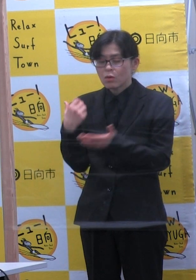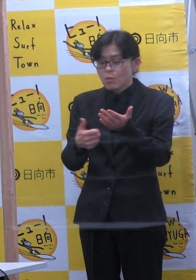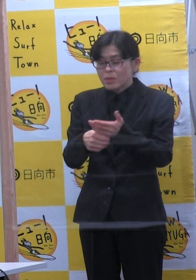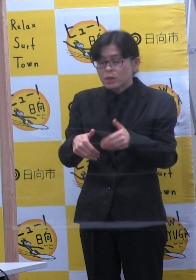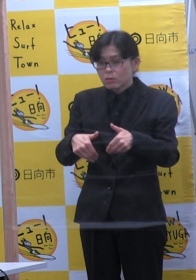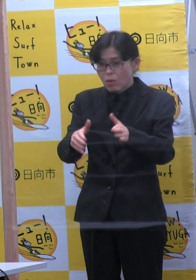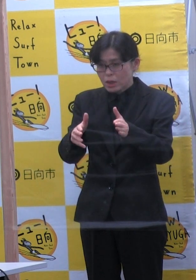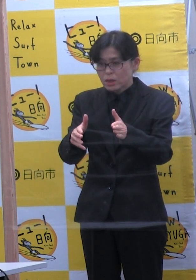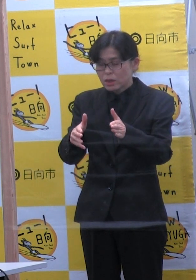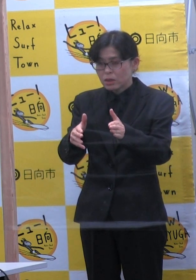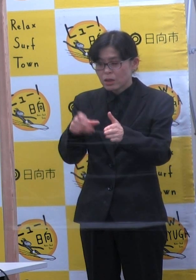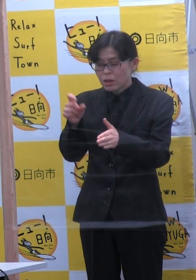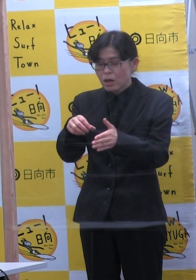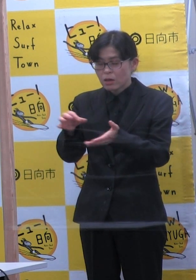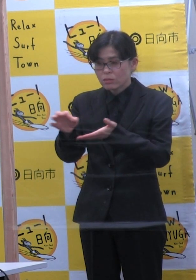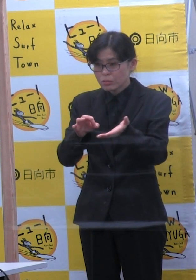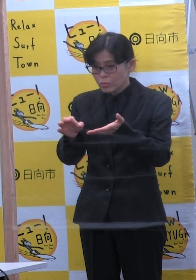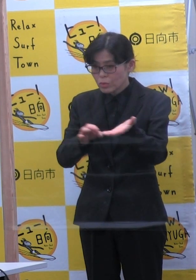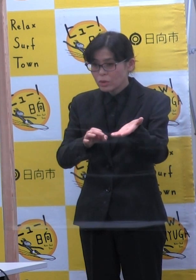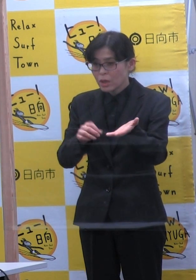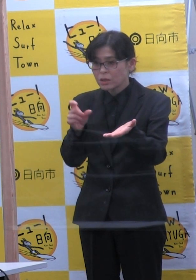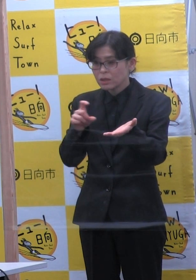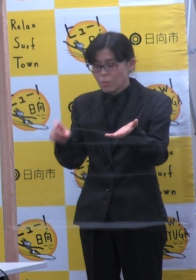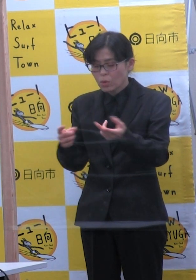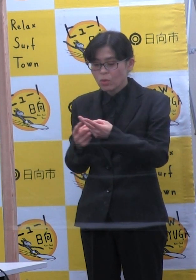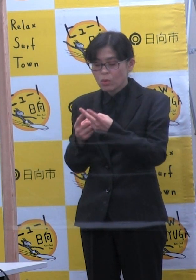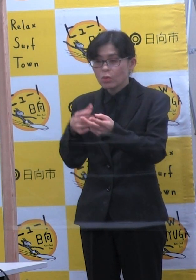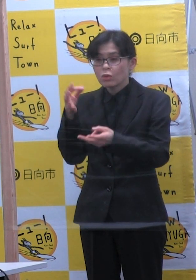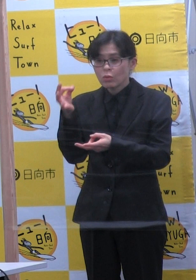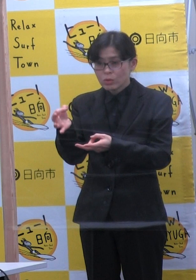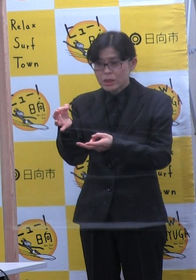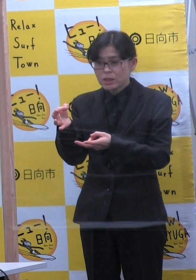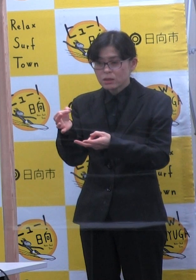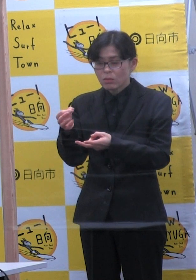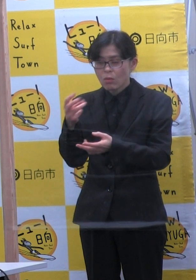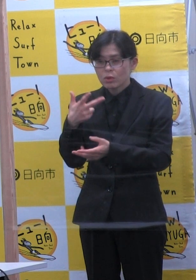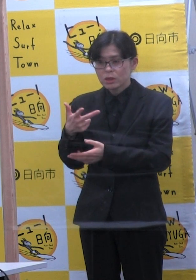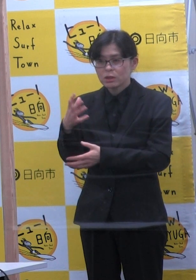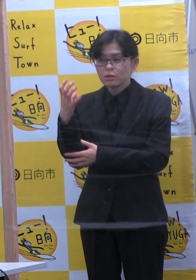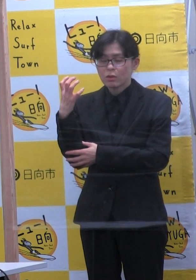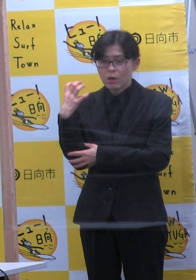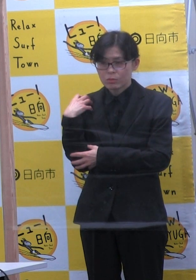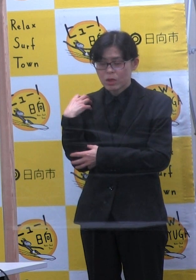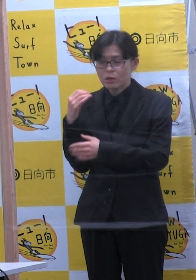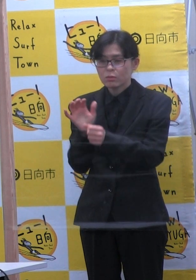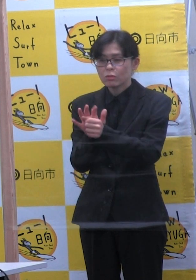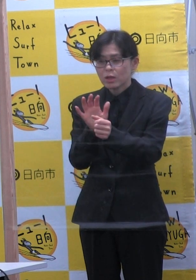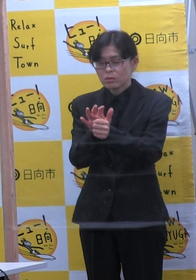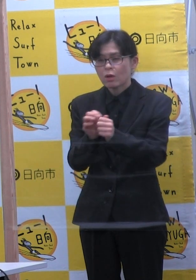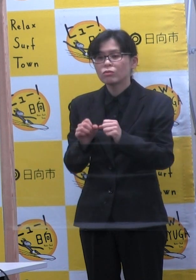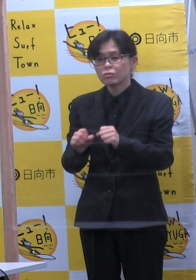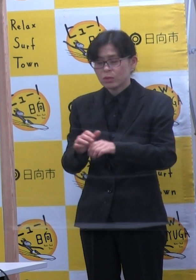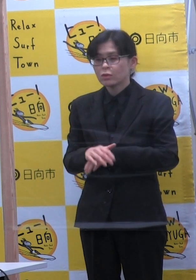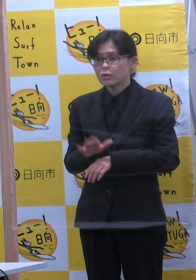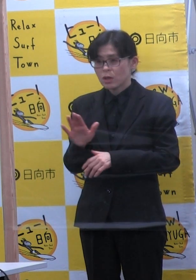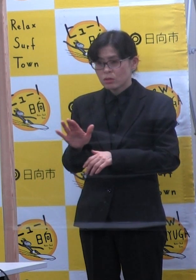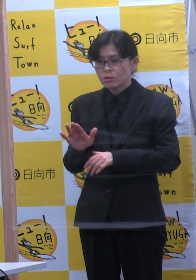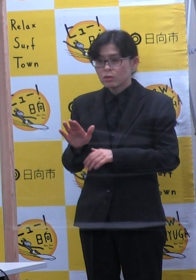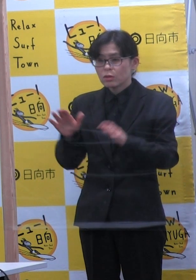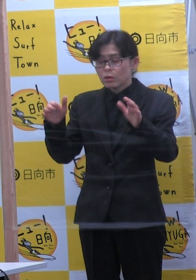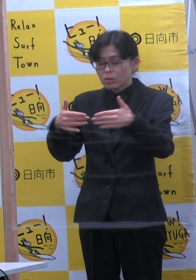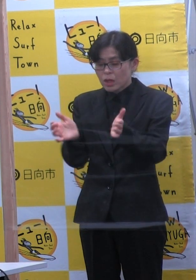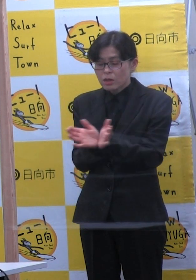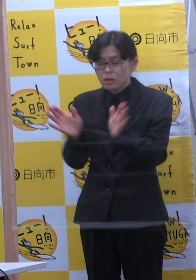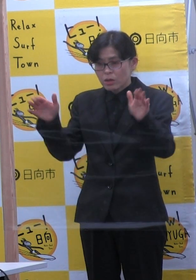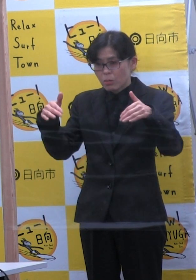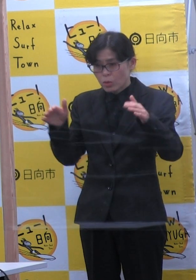の送料無料キャンペーンの経費を支援するものであります。団体等の募集開始